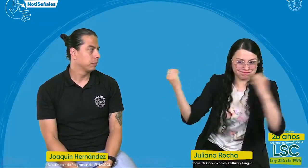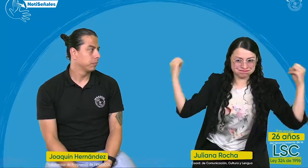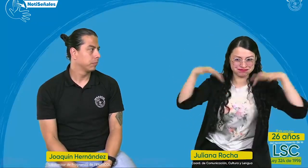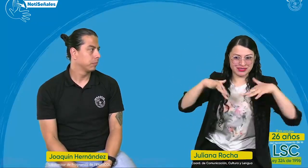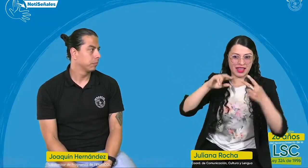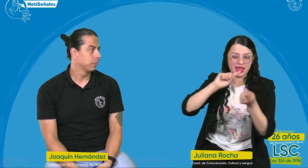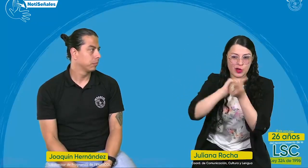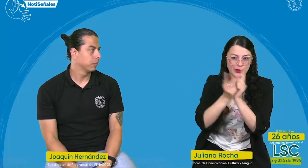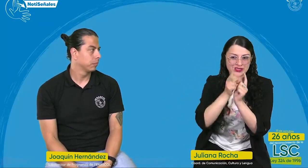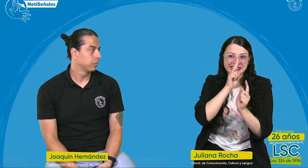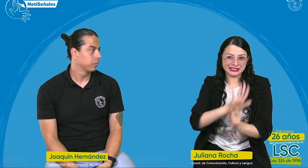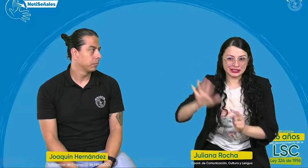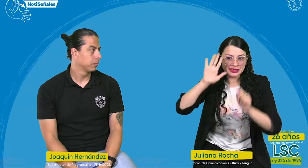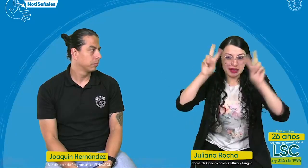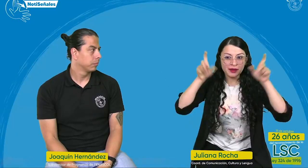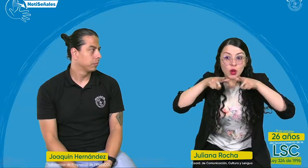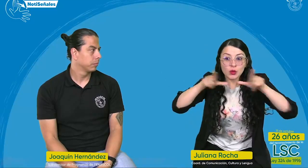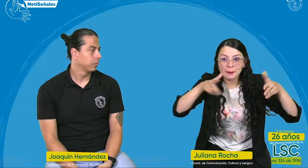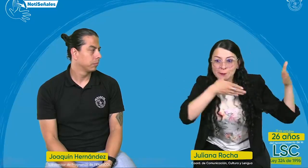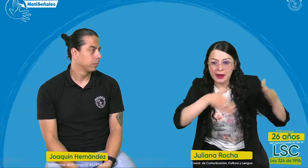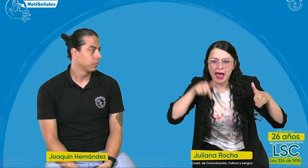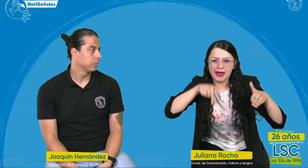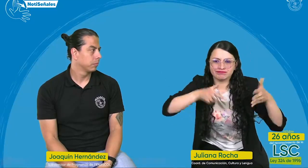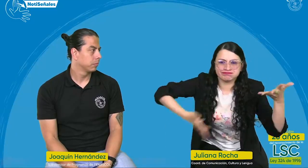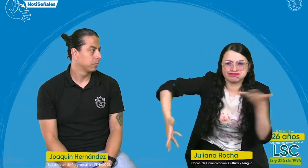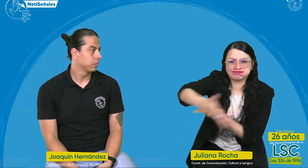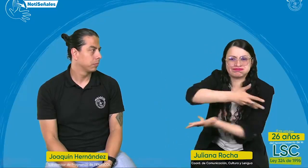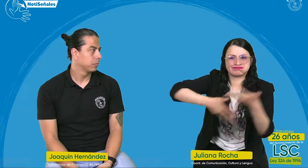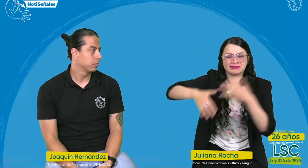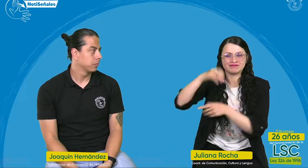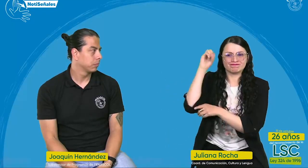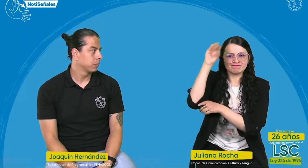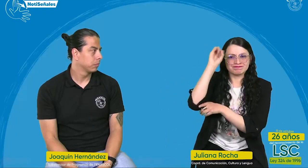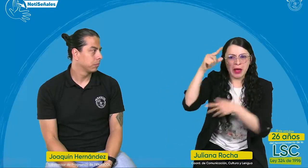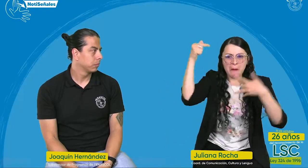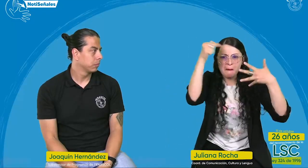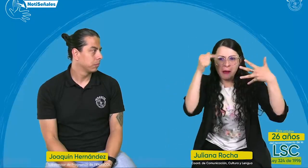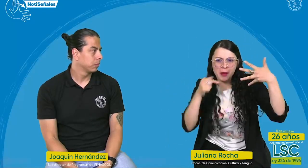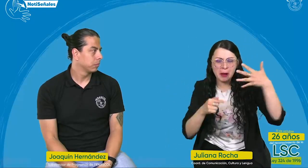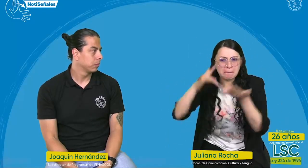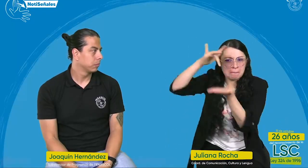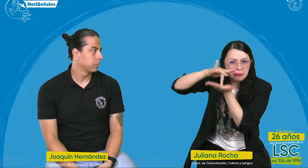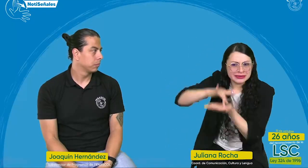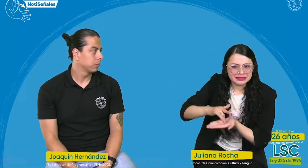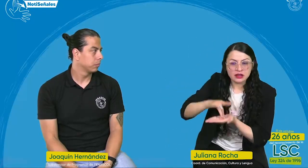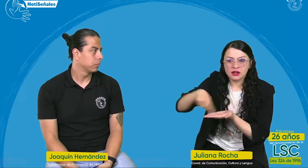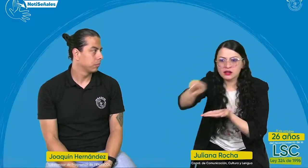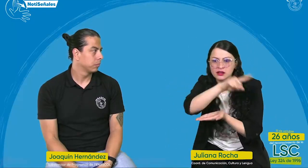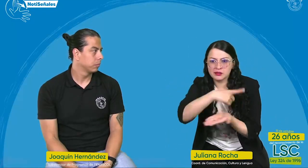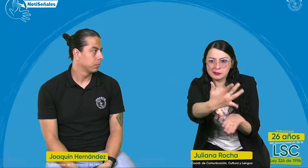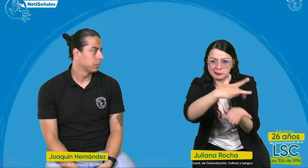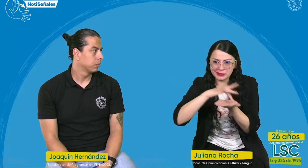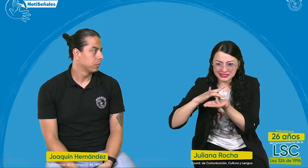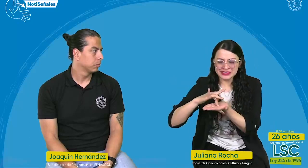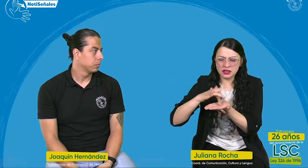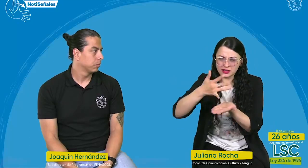el viernes el encuentro Nacional de planeación lingüística Ahí vamos a compartir diferentes conferencias también será de manera